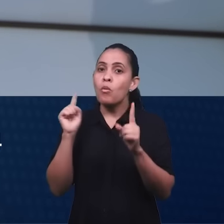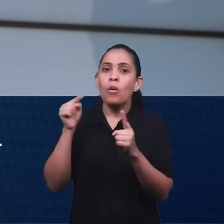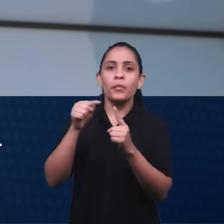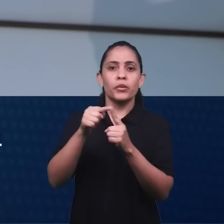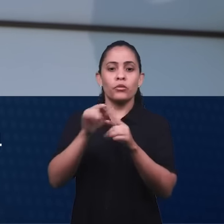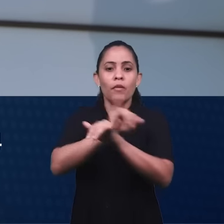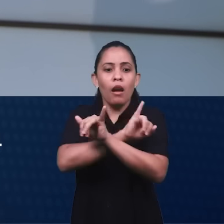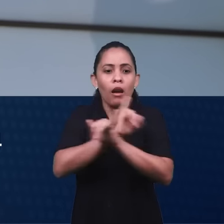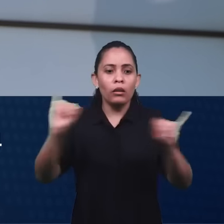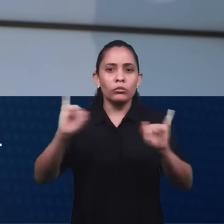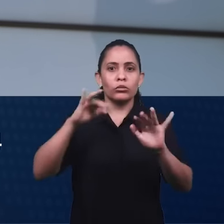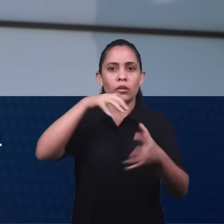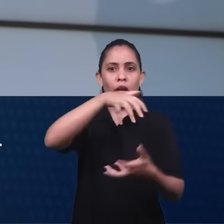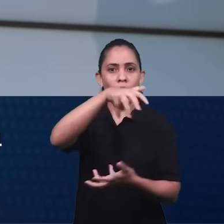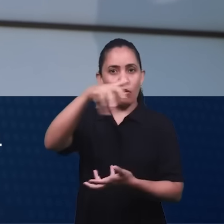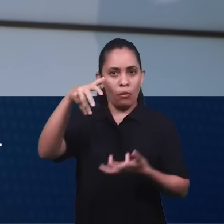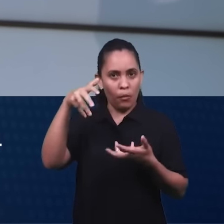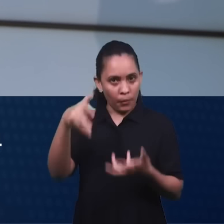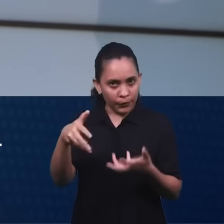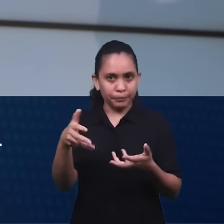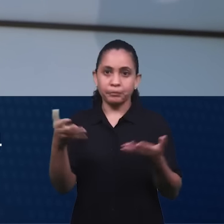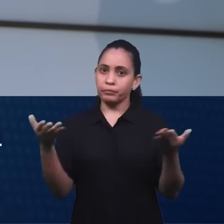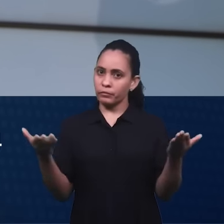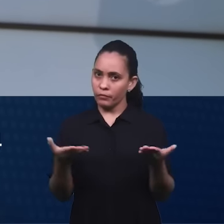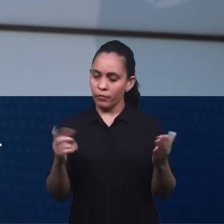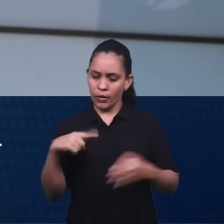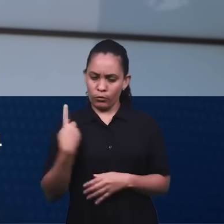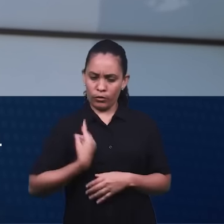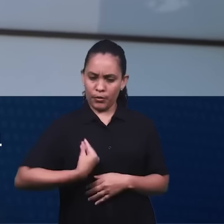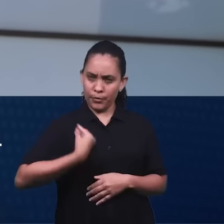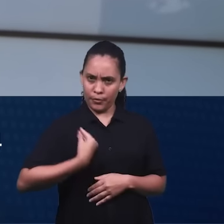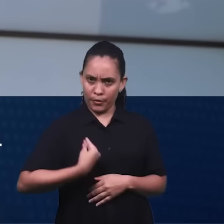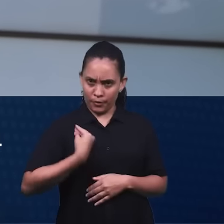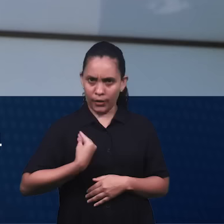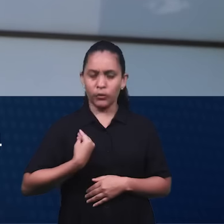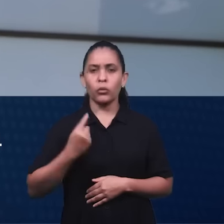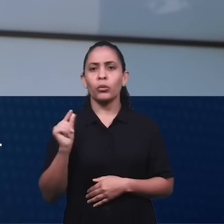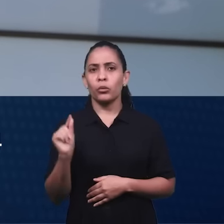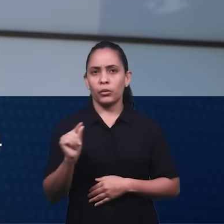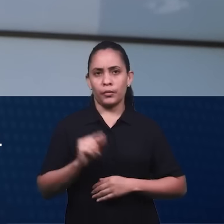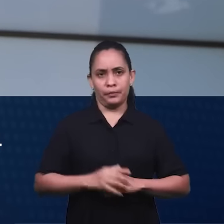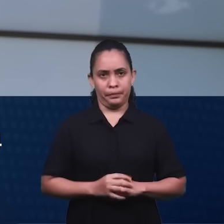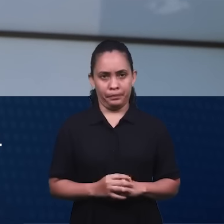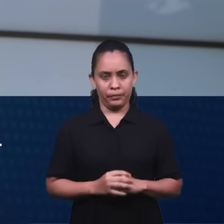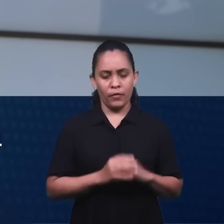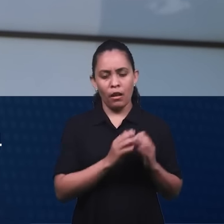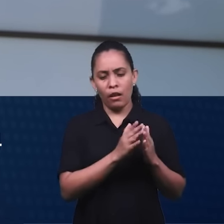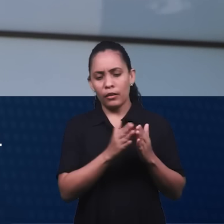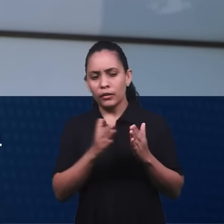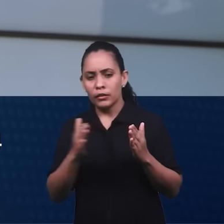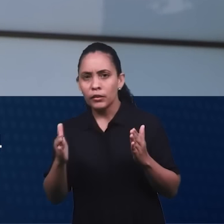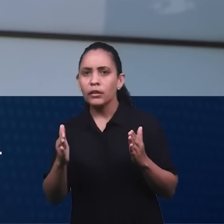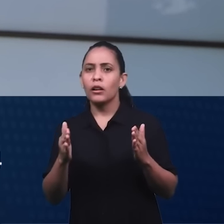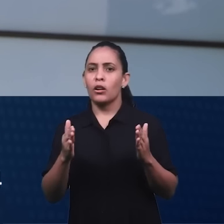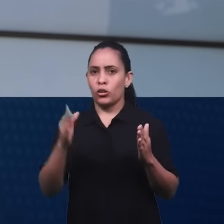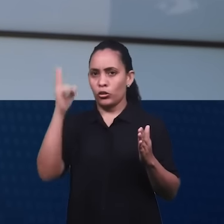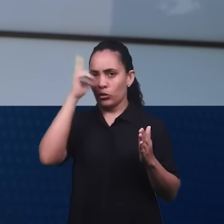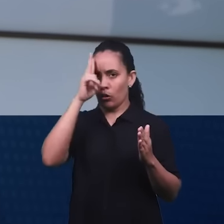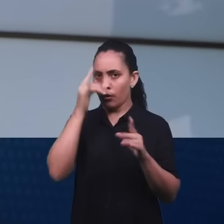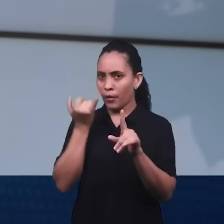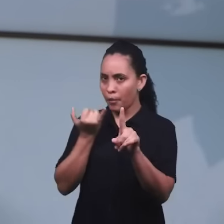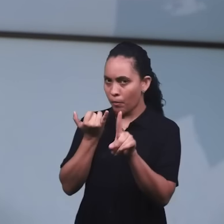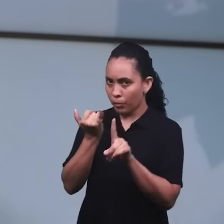mundo, né? Dada a circunstância que nós estamos vivendo, que é uma linha histórica e profética, né?